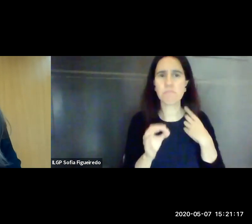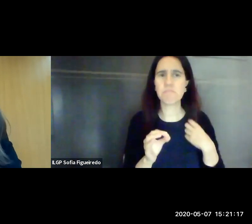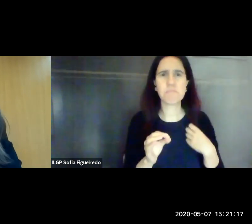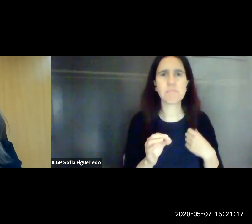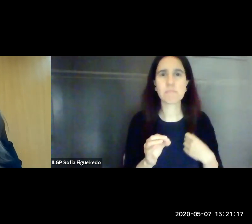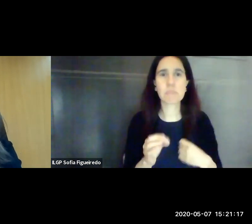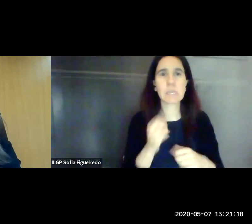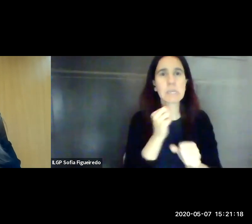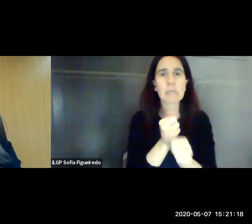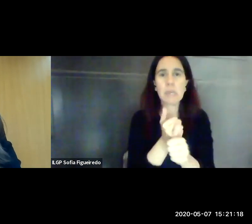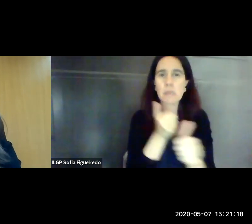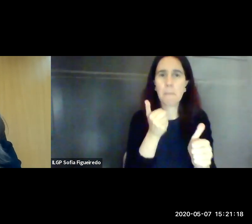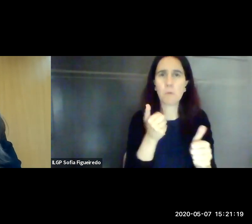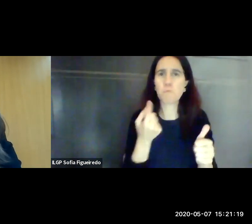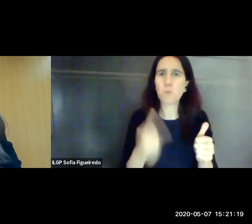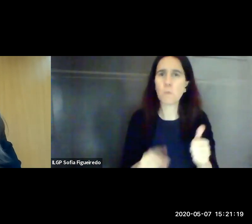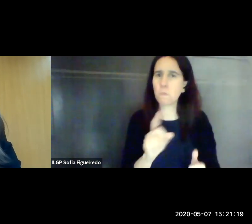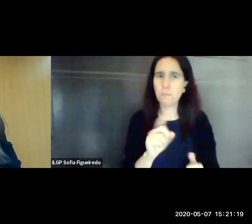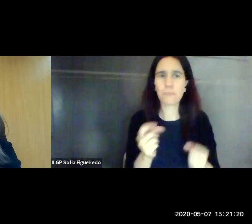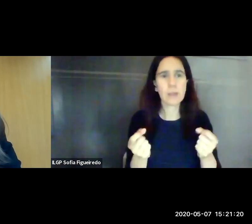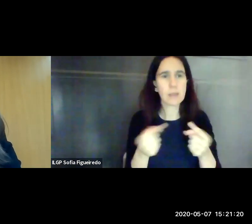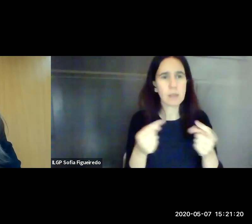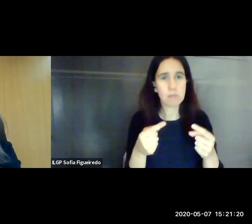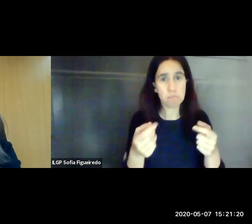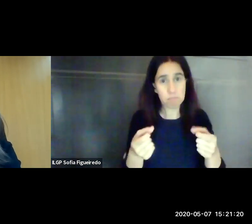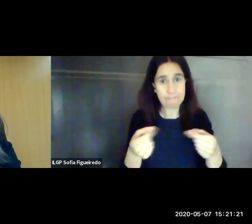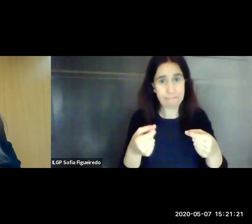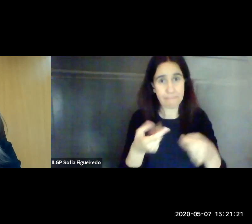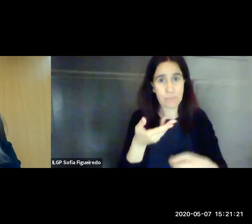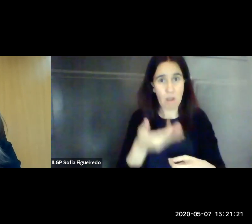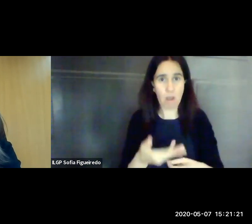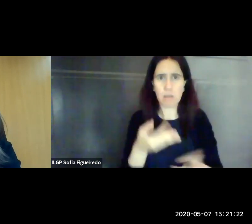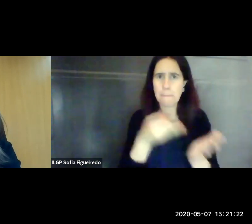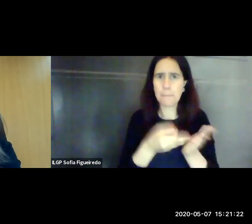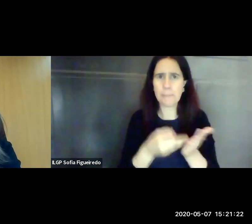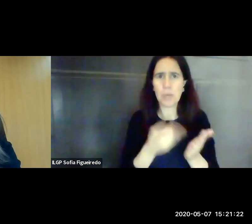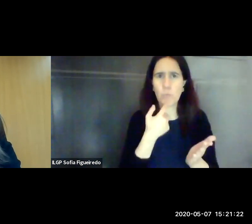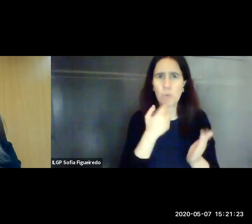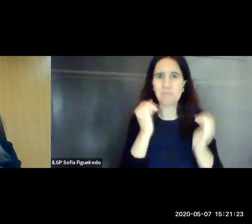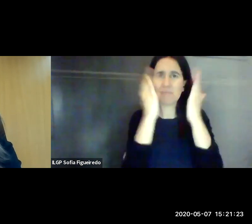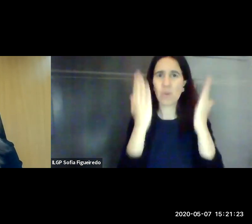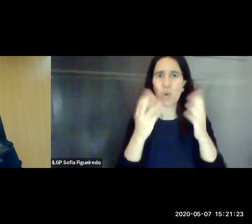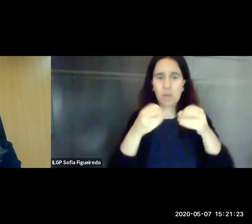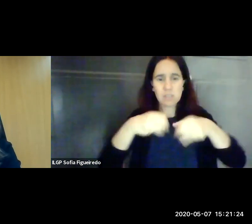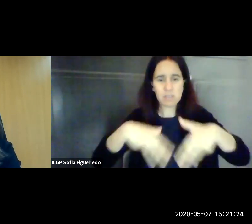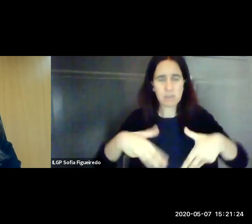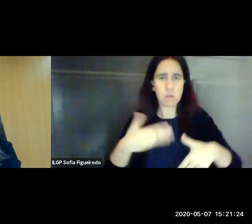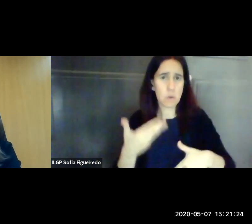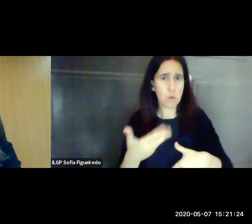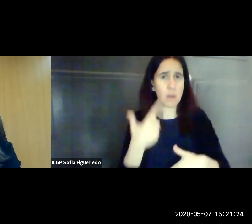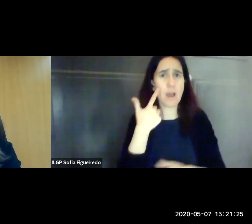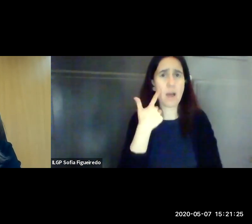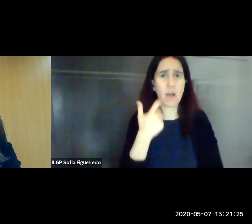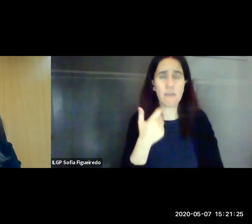pelo teletrabalho. O e-mail, o correio eletrónico é um canal muito utilizado nas organizações hoje em dia, se calhar até já